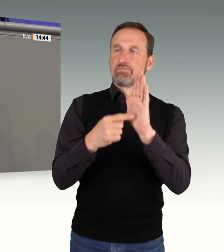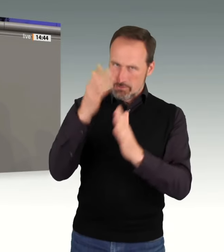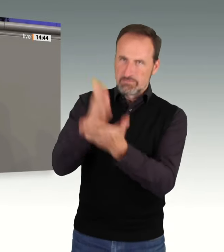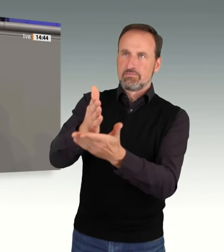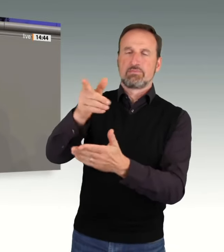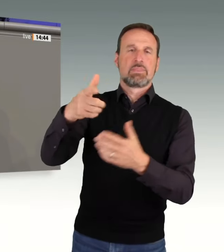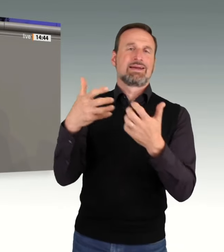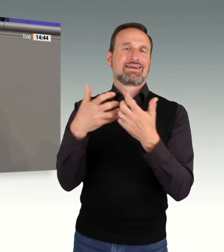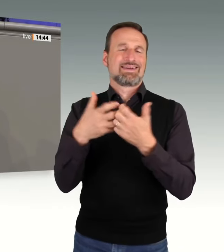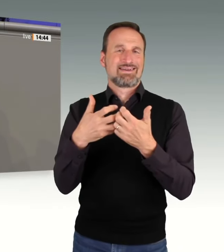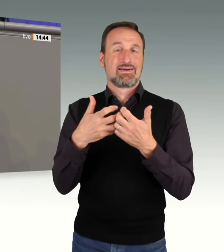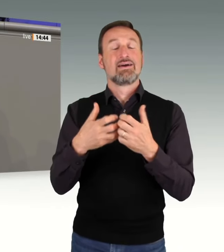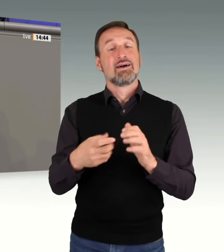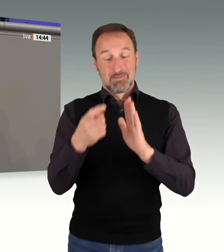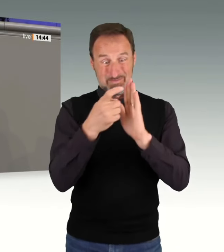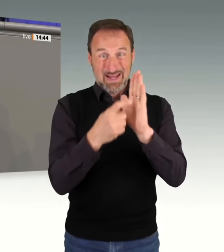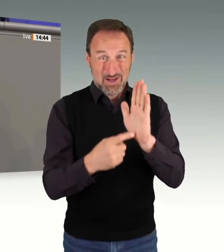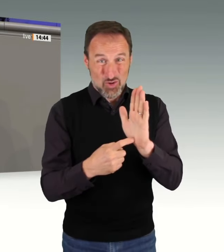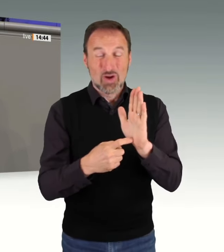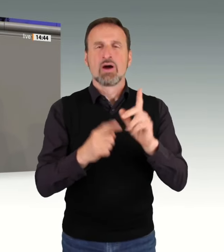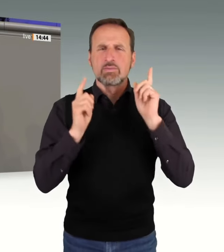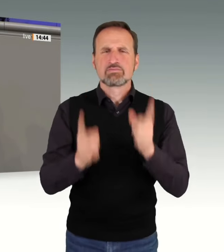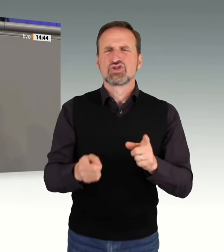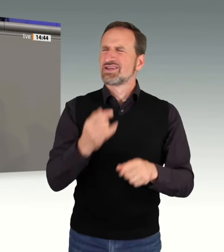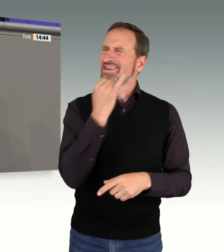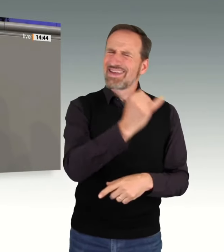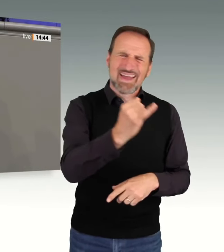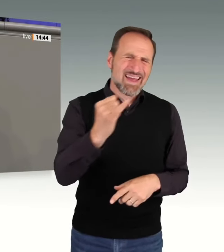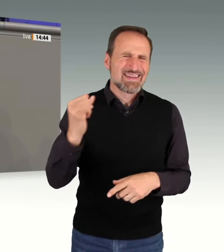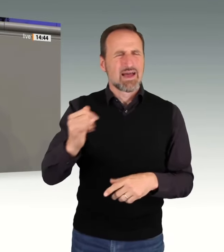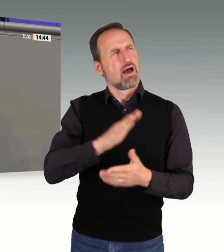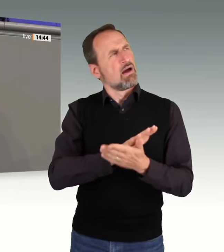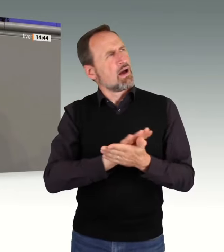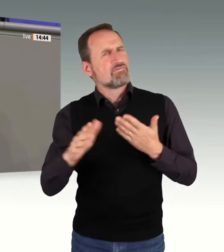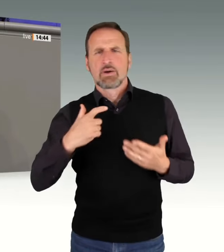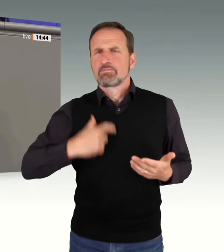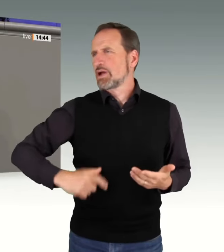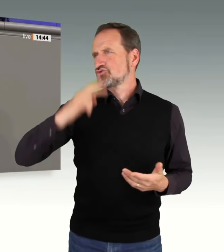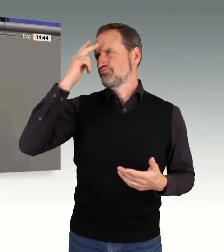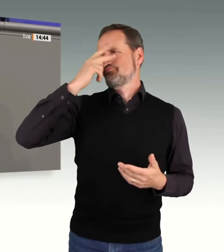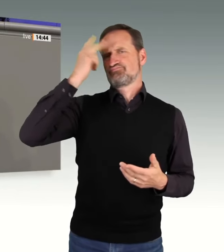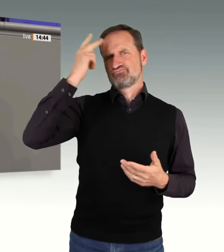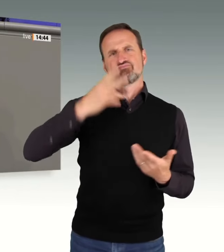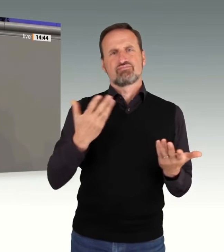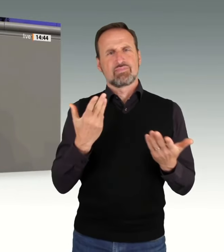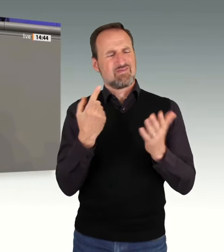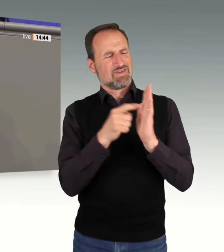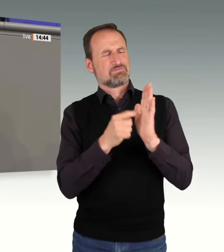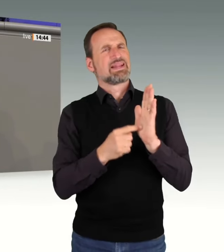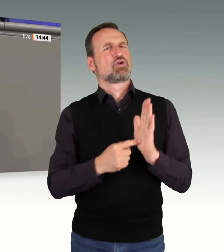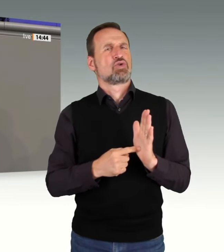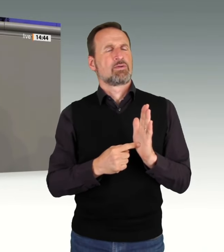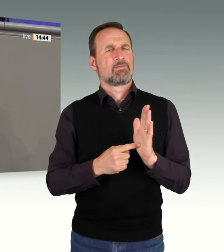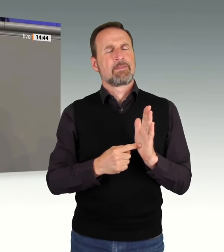Menschen verständlich sind, einem einfachen Menschen auf dieser Erde verständlich sind. Herr